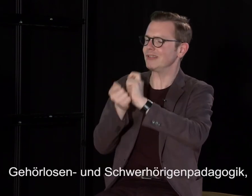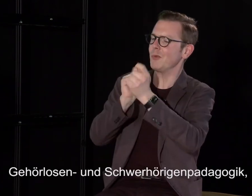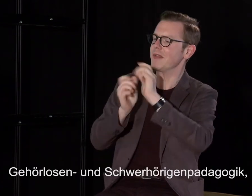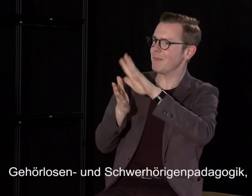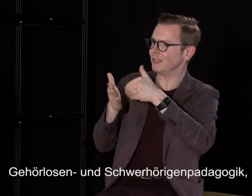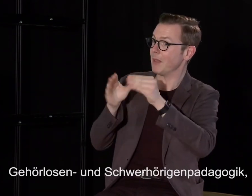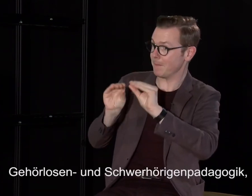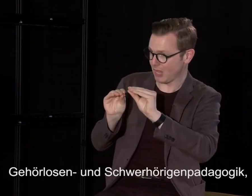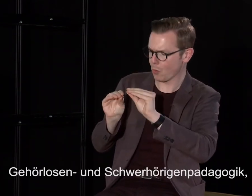Gehörlosen- und Schwerhörigenpädagogik.